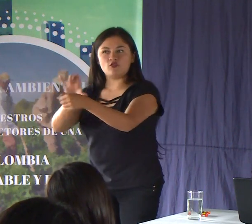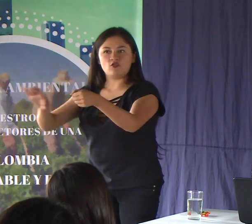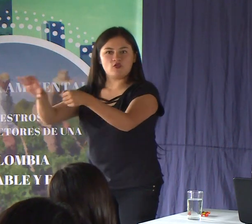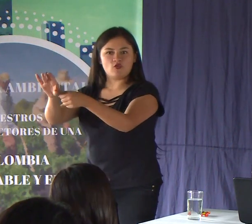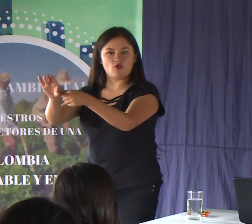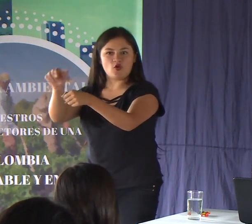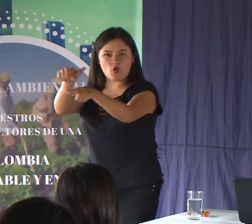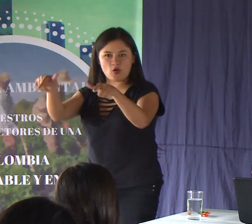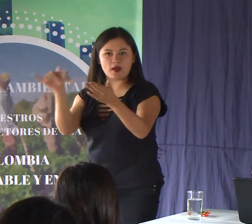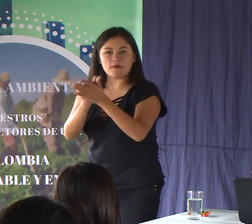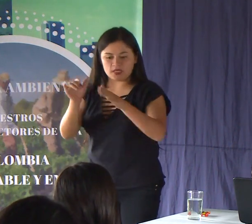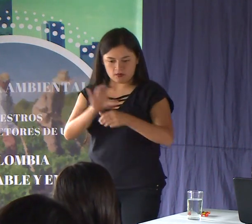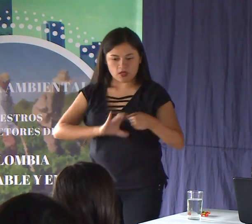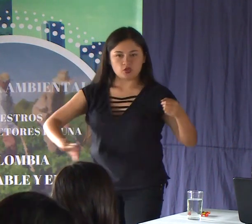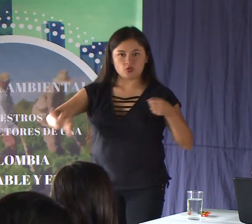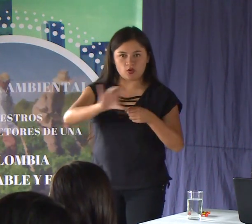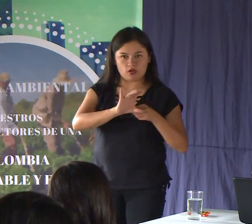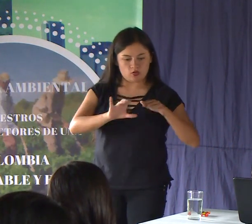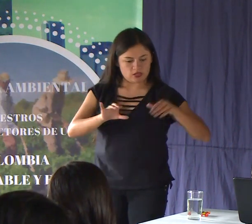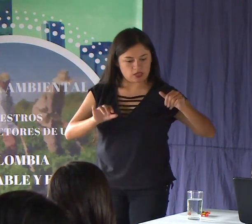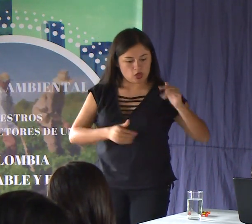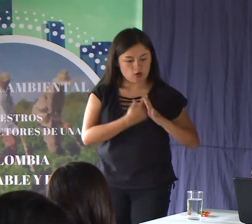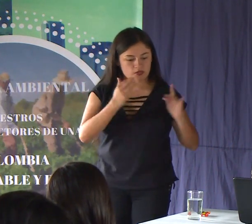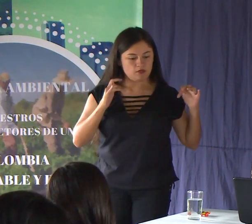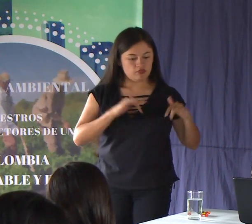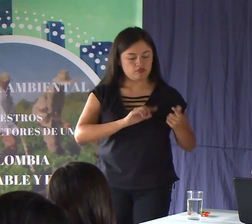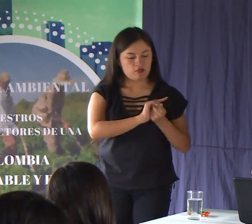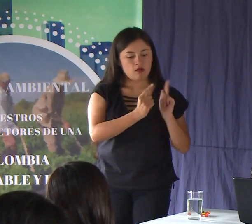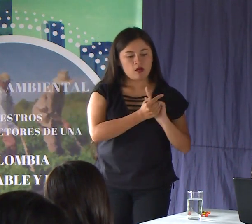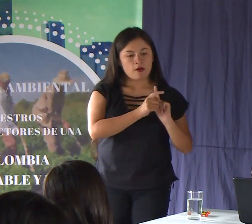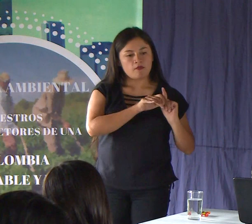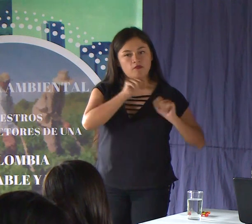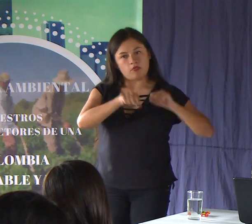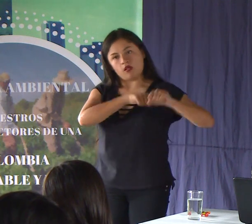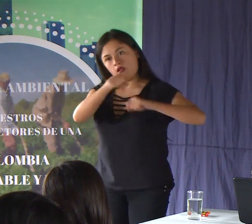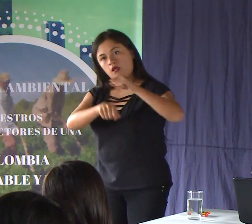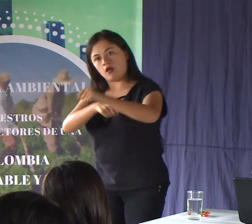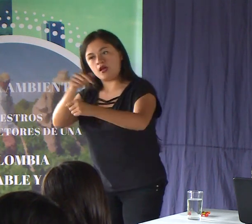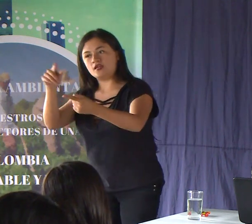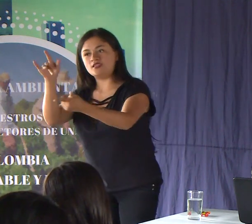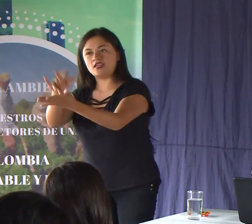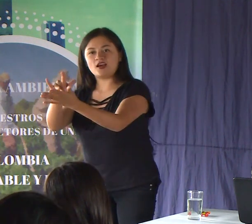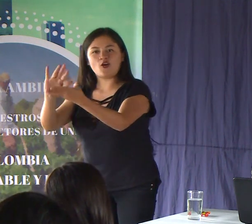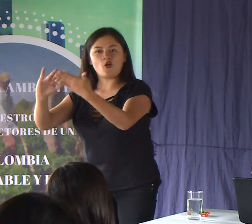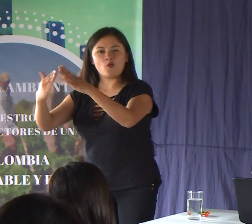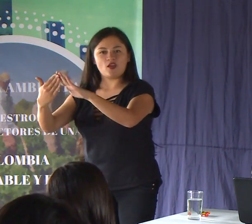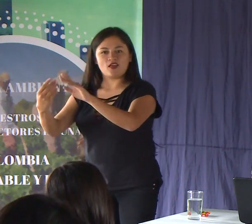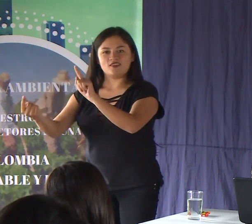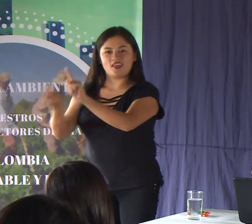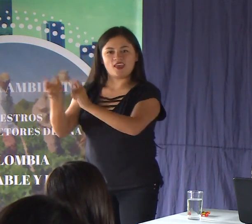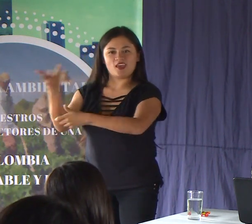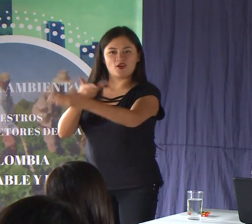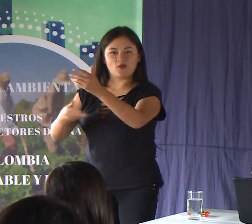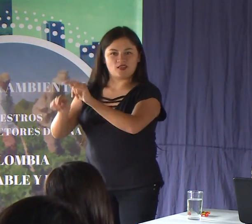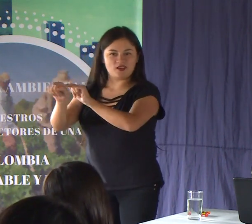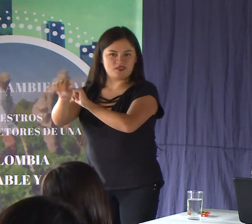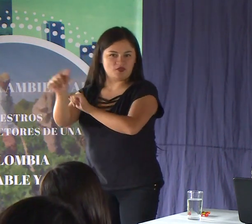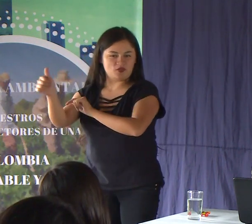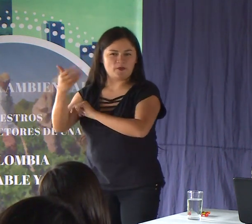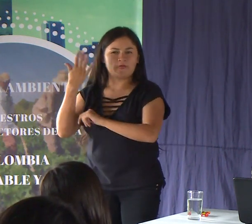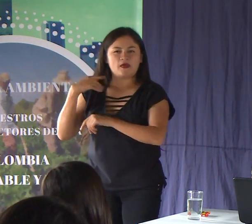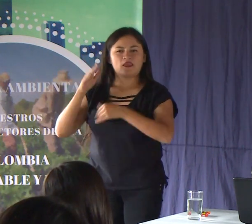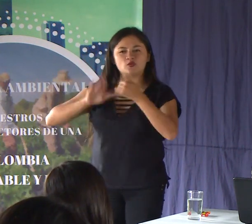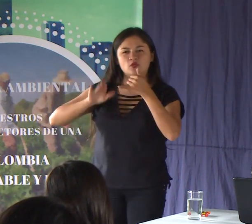puntos de este mismo territorio para encontrarnos con unas comunidades. En el último ciclo que desarrollamos, que